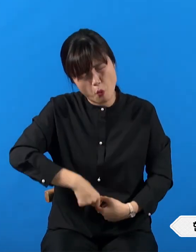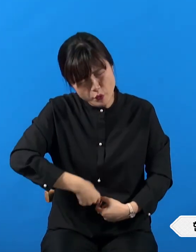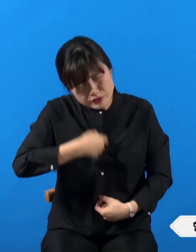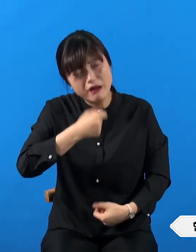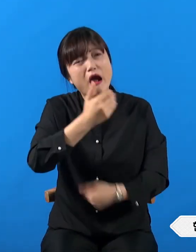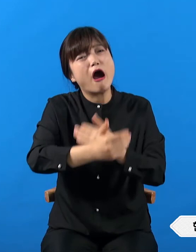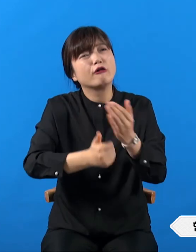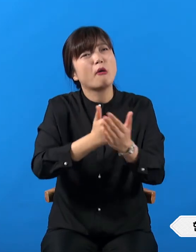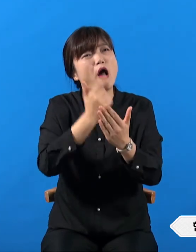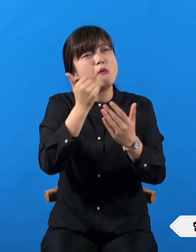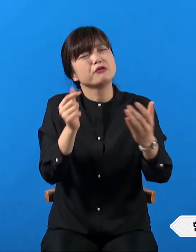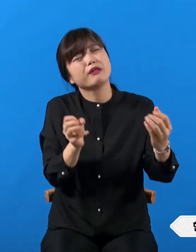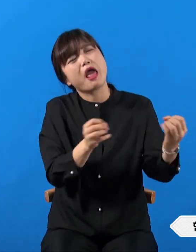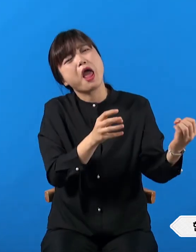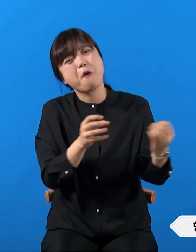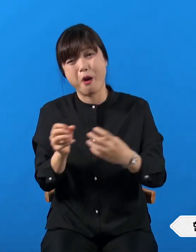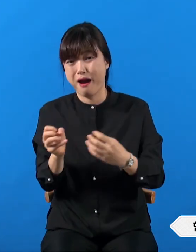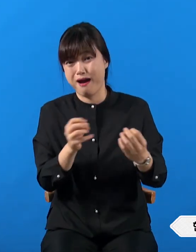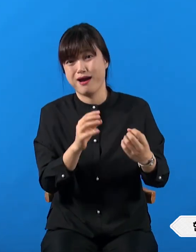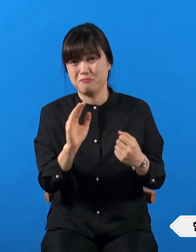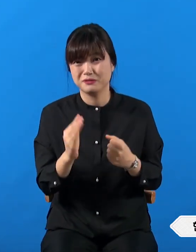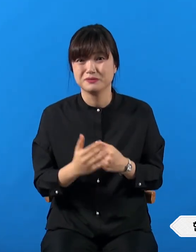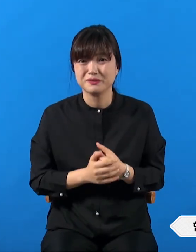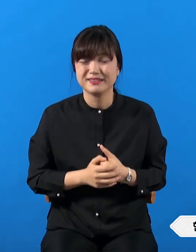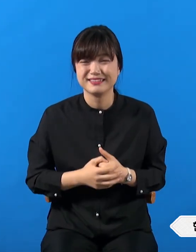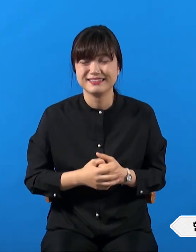솔직하게 아버지와 대화를 나누는 것입니다.